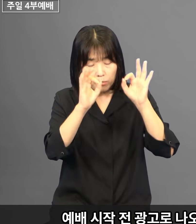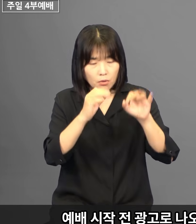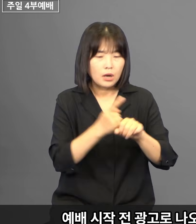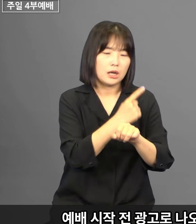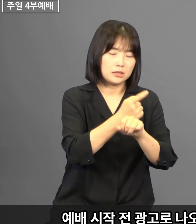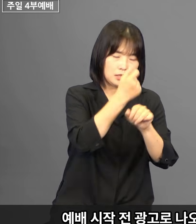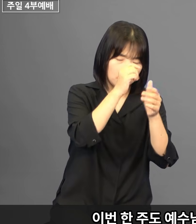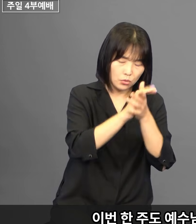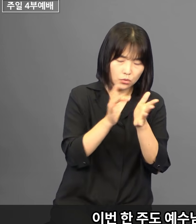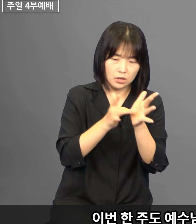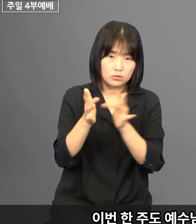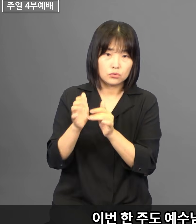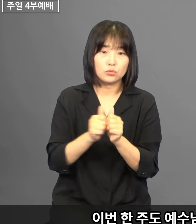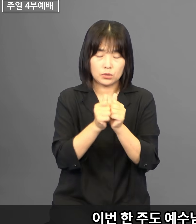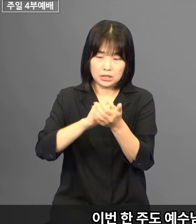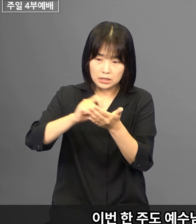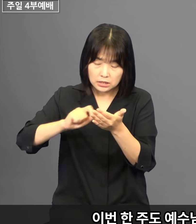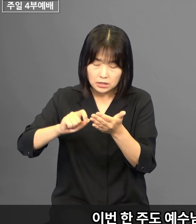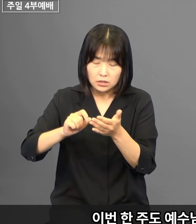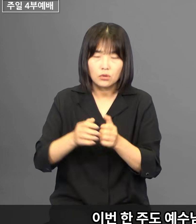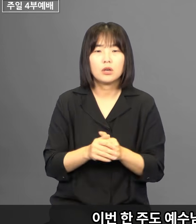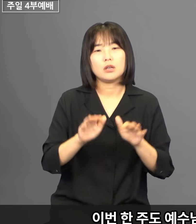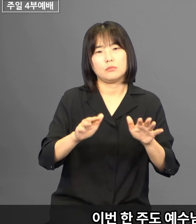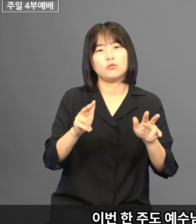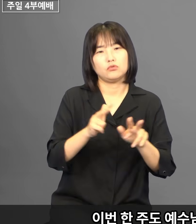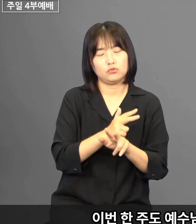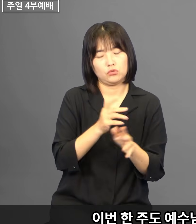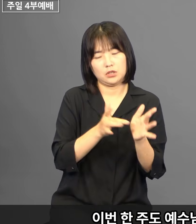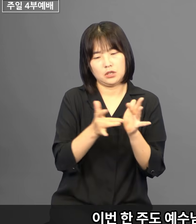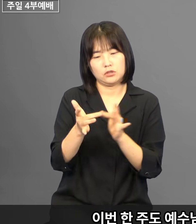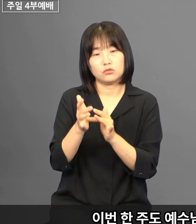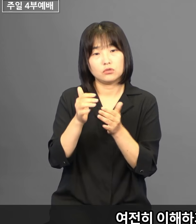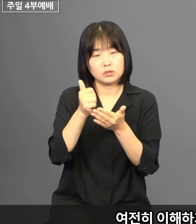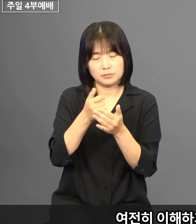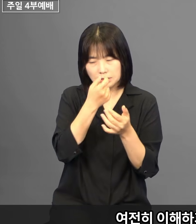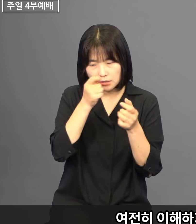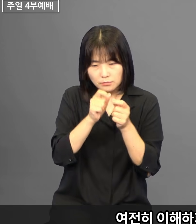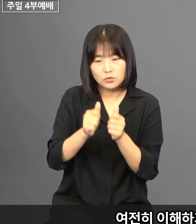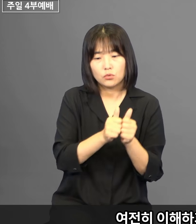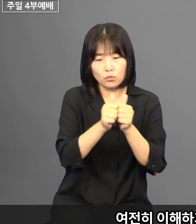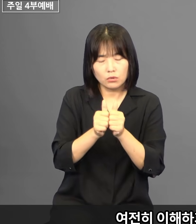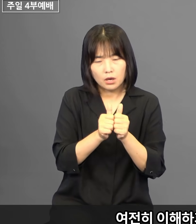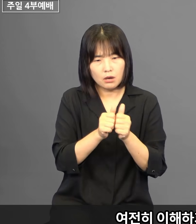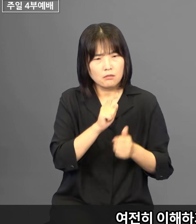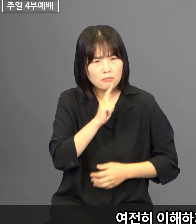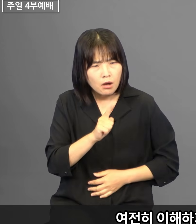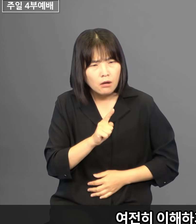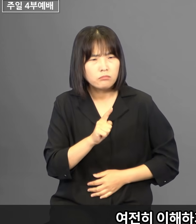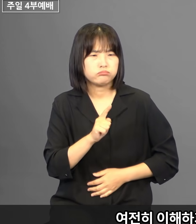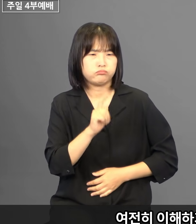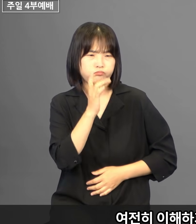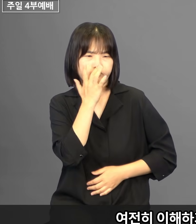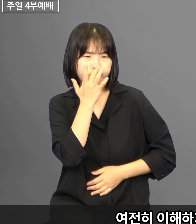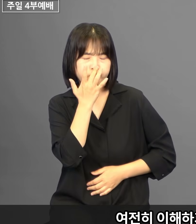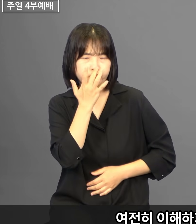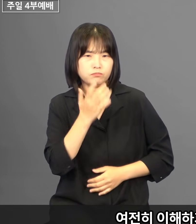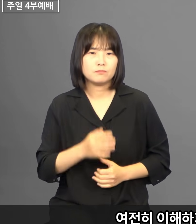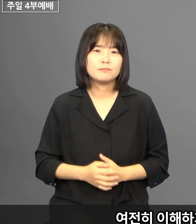기도와 예수동행일기로 이번 한 주도 예수님과 친밀히 동행하라는 말은 여전히 이해하기 어렵게